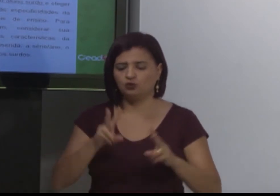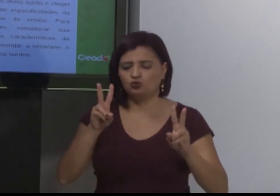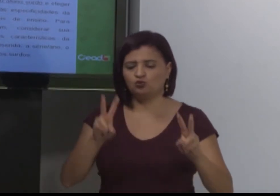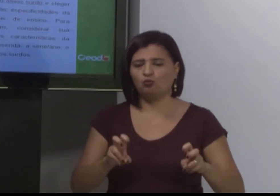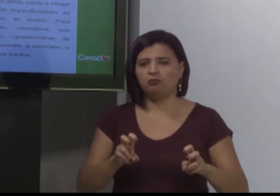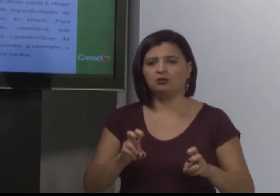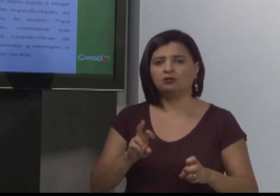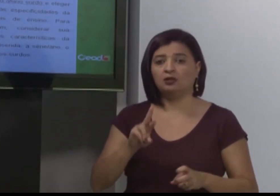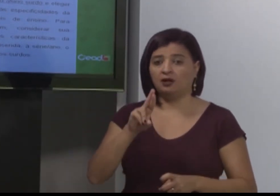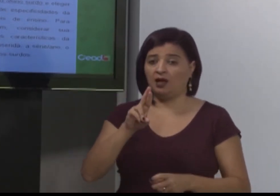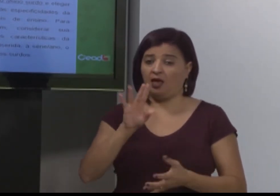Vamos voltar um pouquinho.